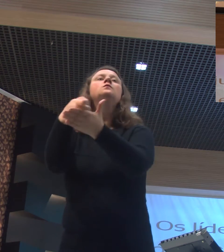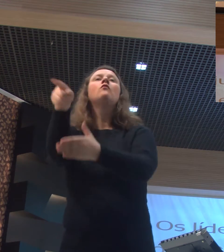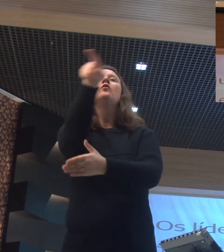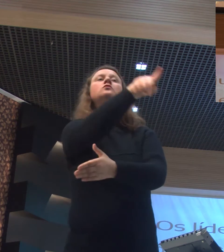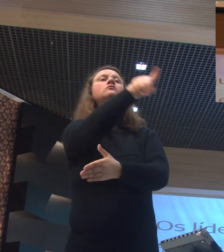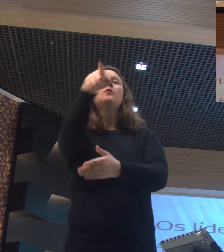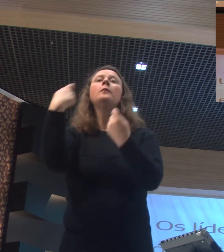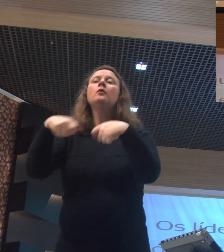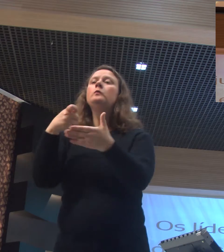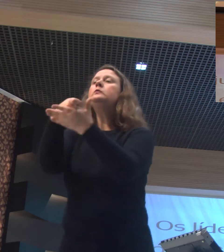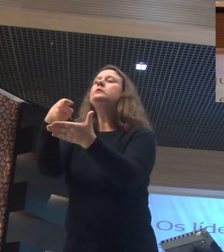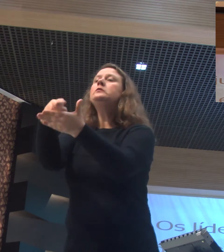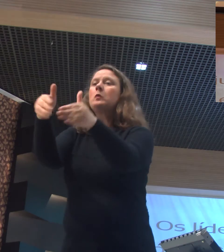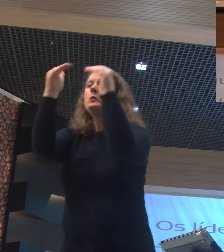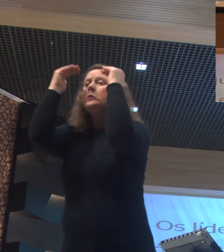nada.